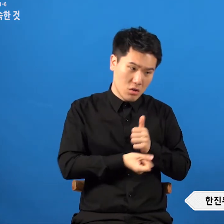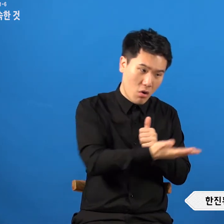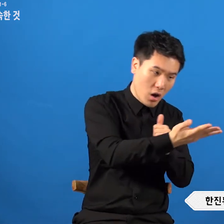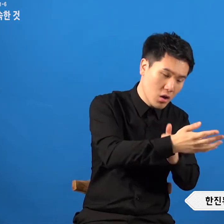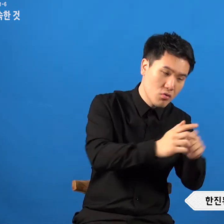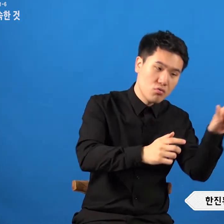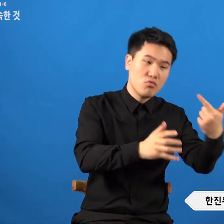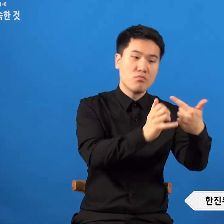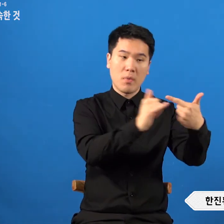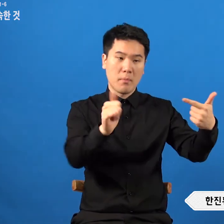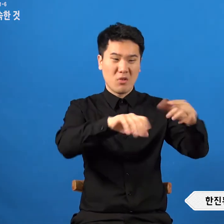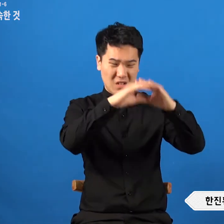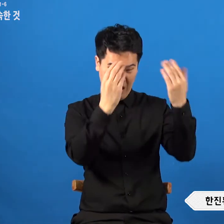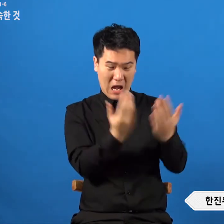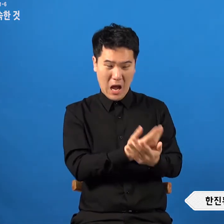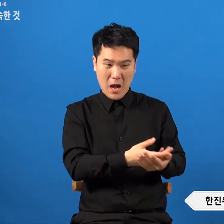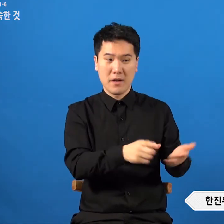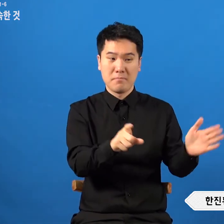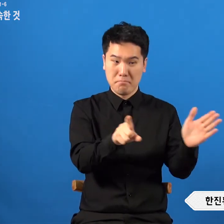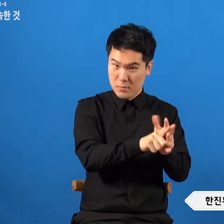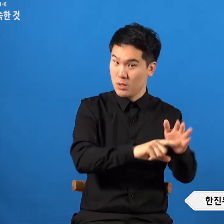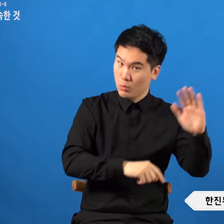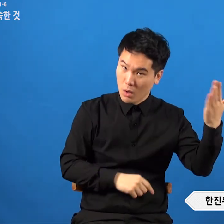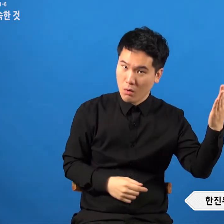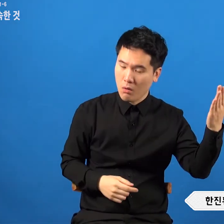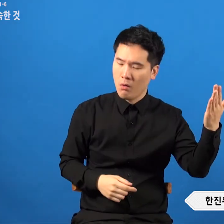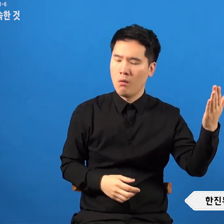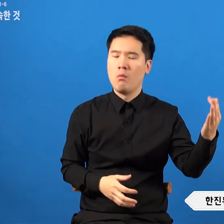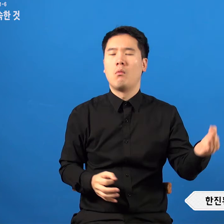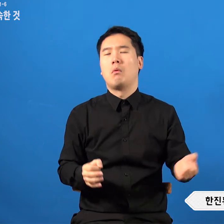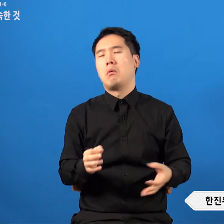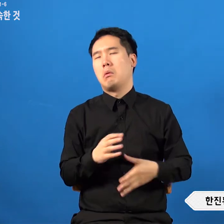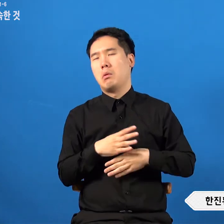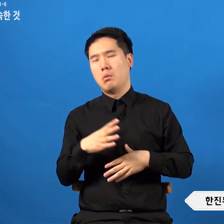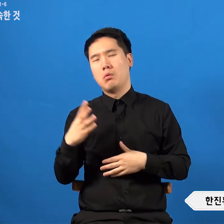인도했다고? 놀라서 그냥 정신이